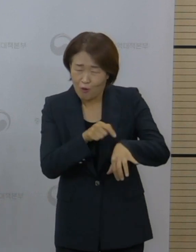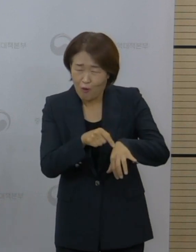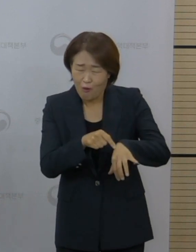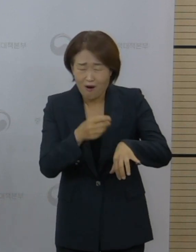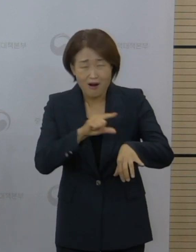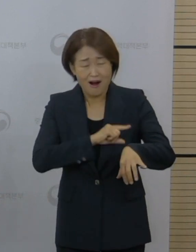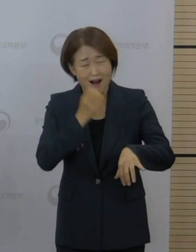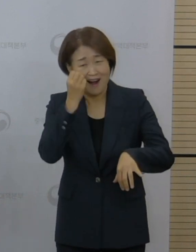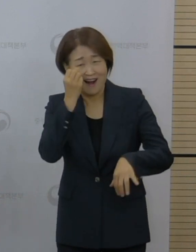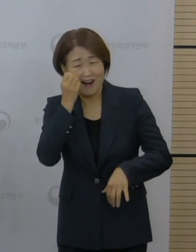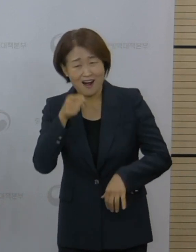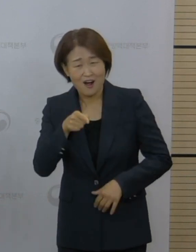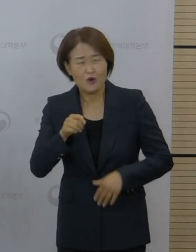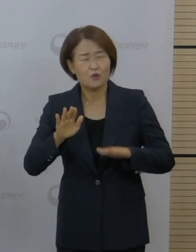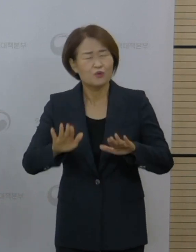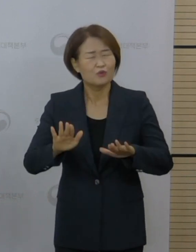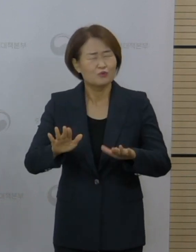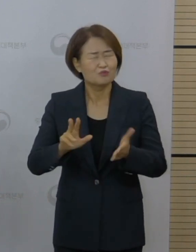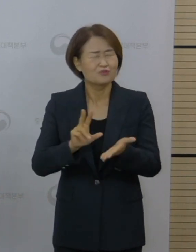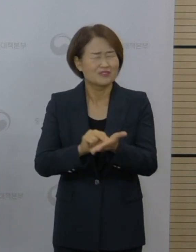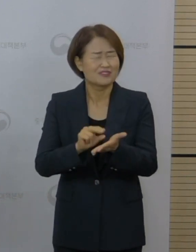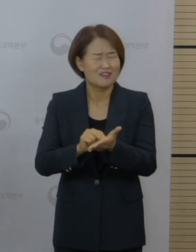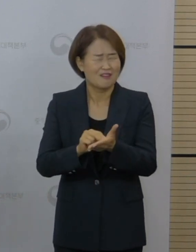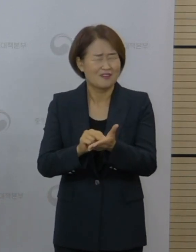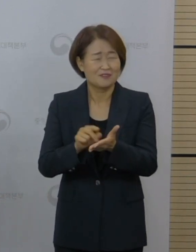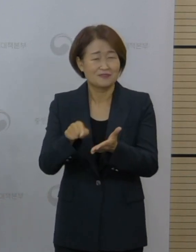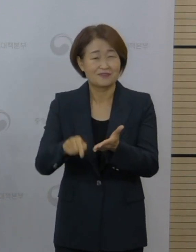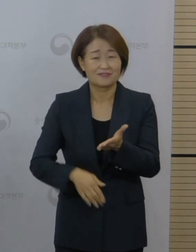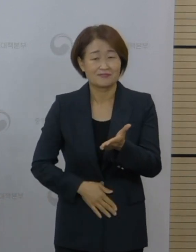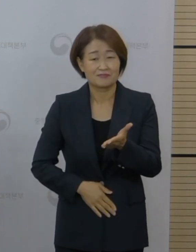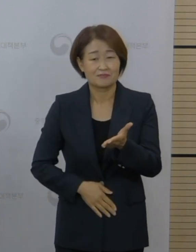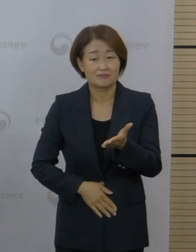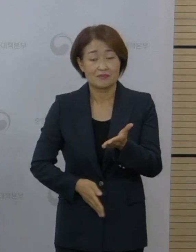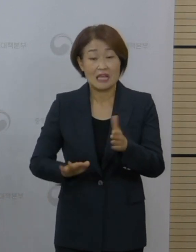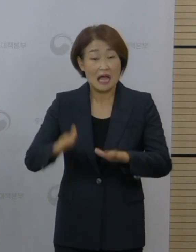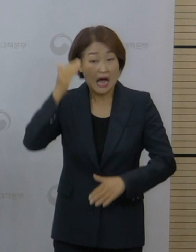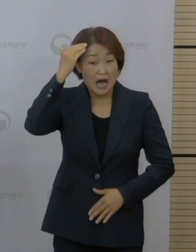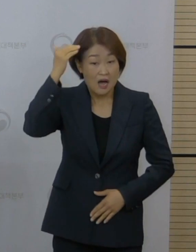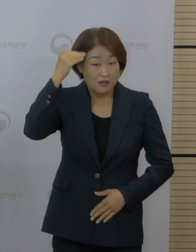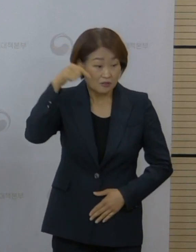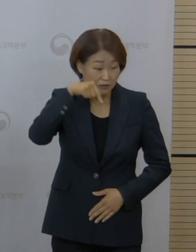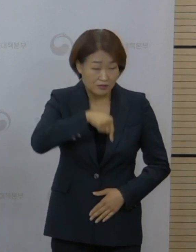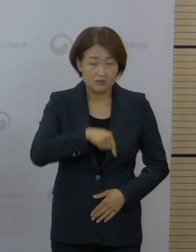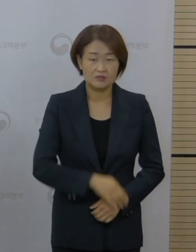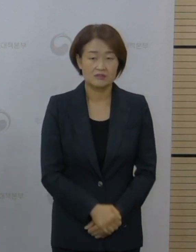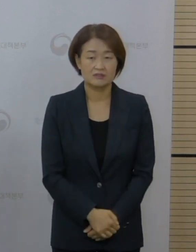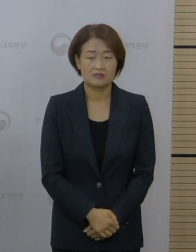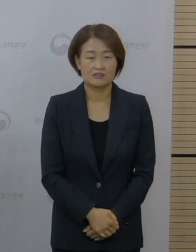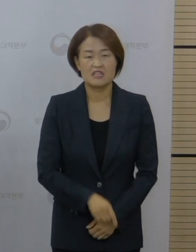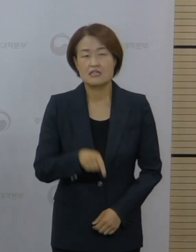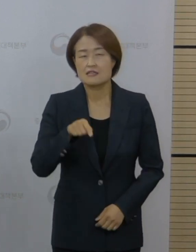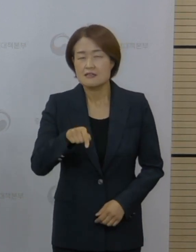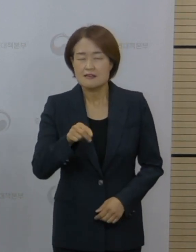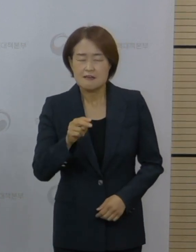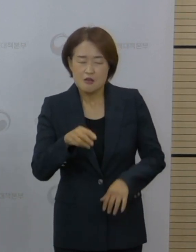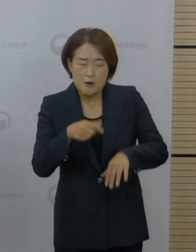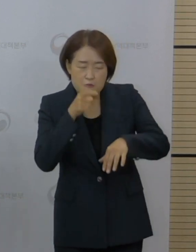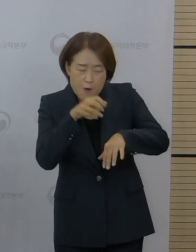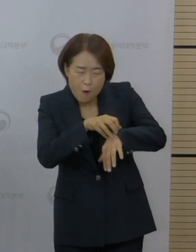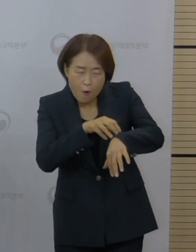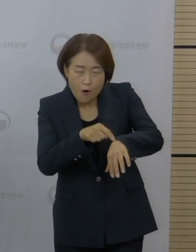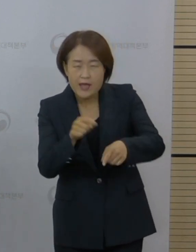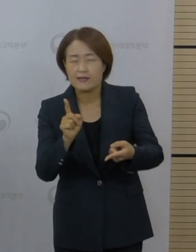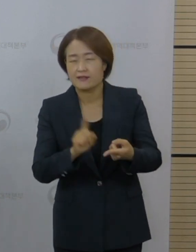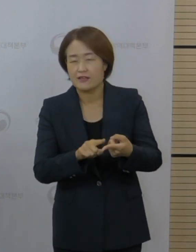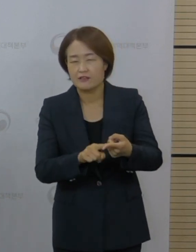보건 문제로 떠오르고 있습니다. 그렇지만 우리나라는 일찍부터 진단 체계를 구축하였고 대응